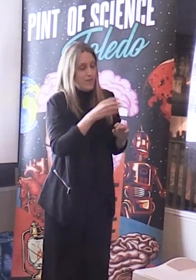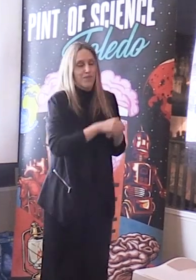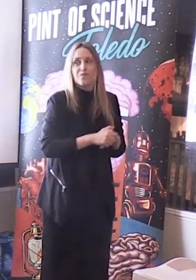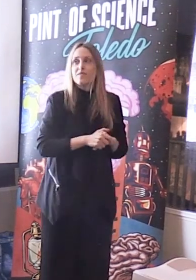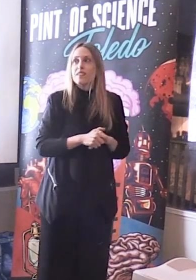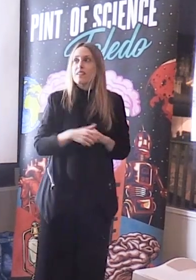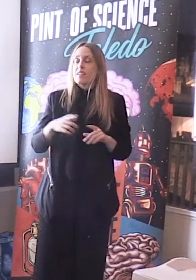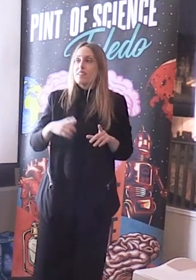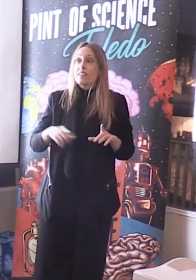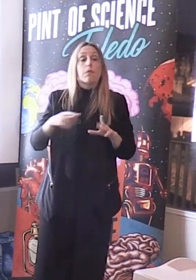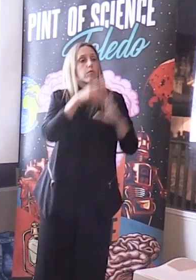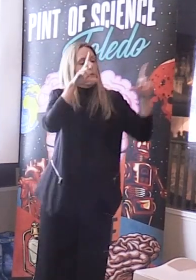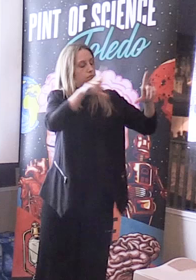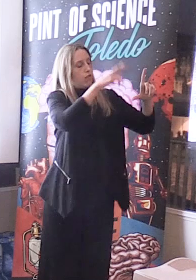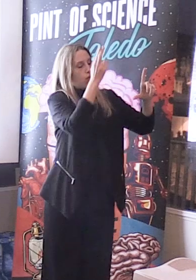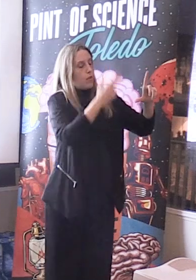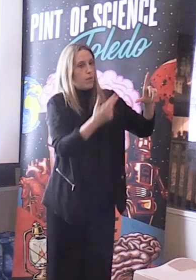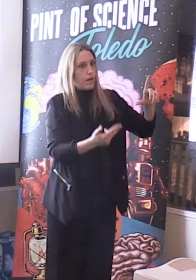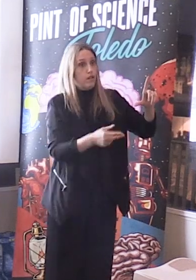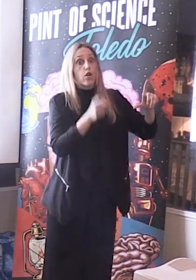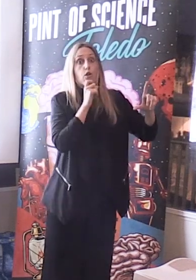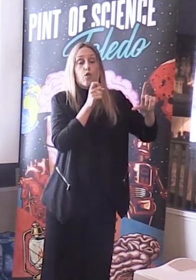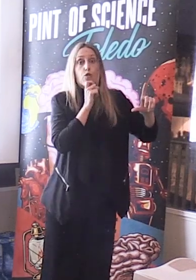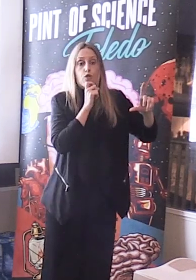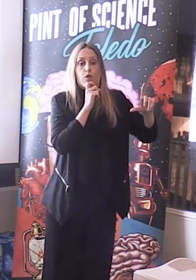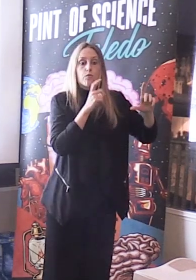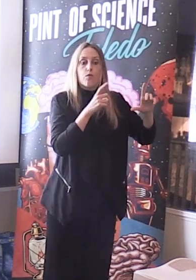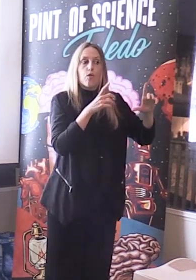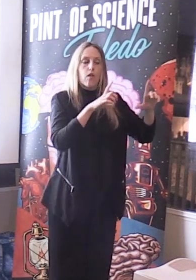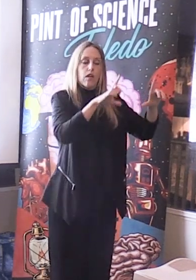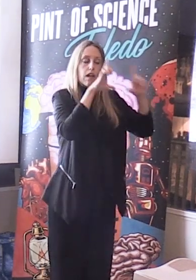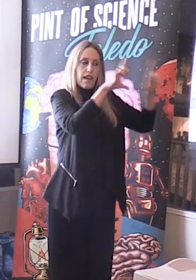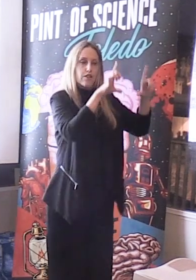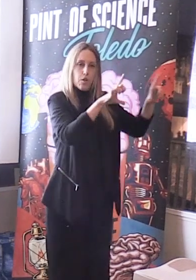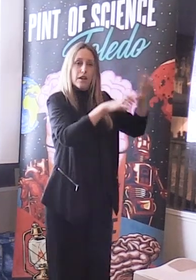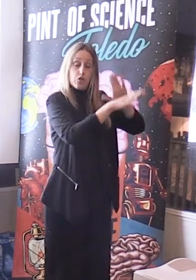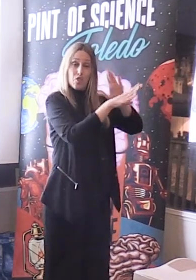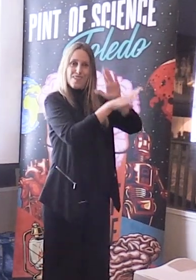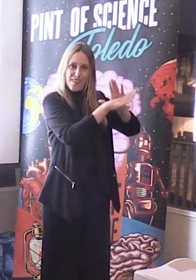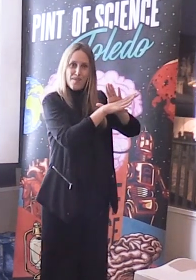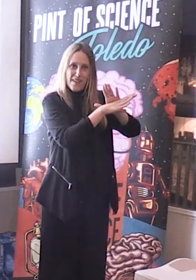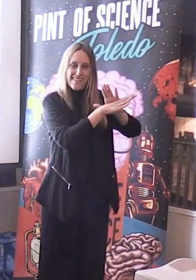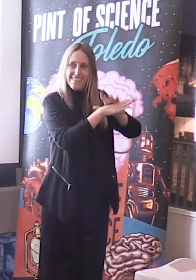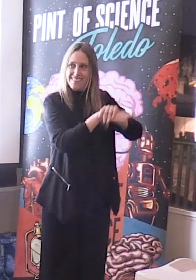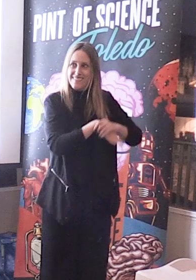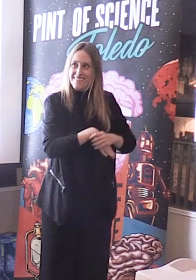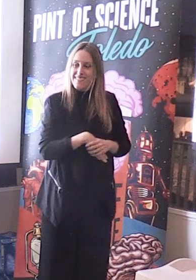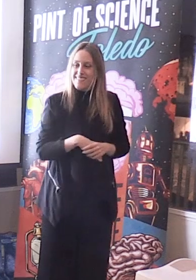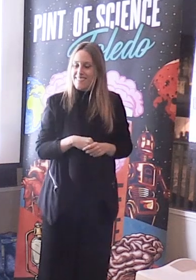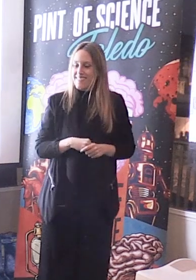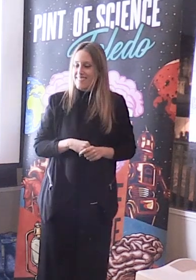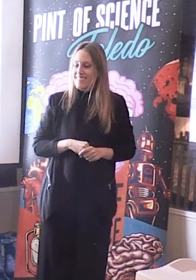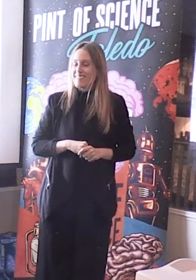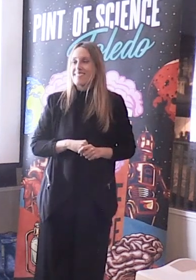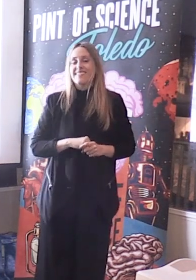de obras pictóricas, vamos a ver cómo intentamos que nos aguanten un poco más, que envejezcan estas obras al ritmo al que